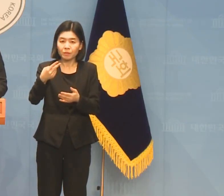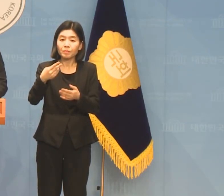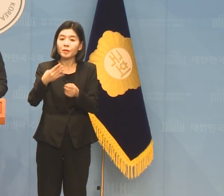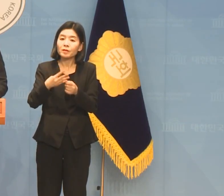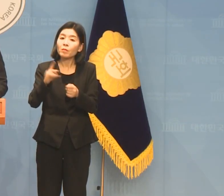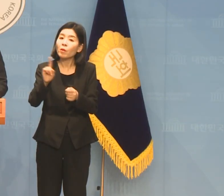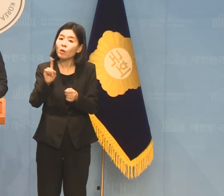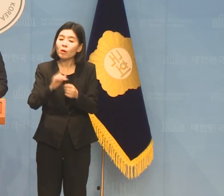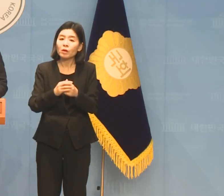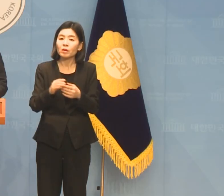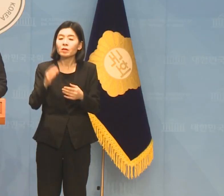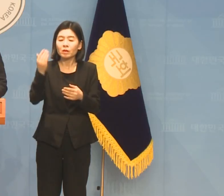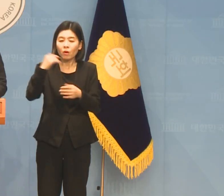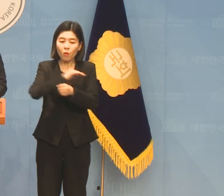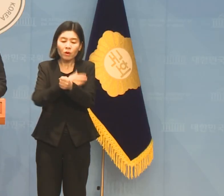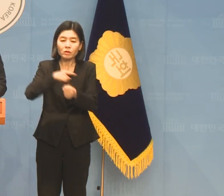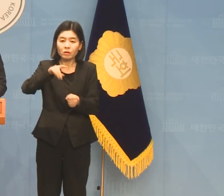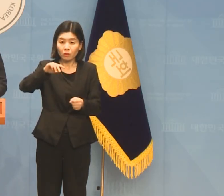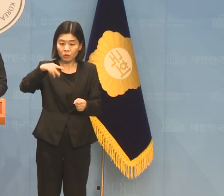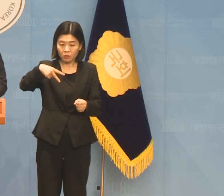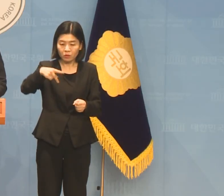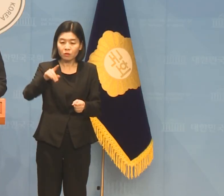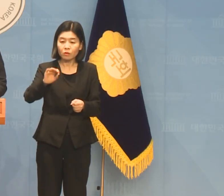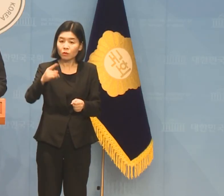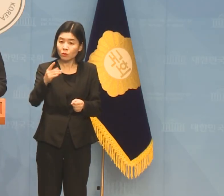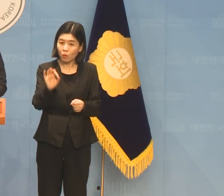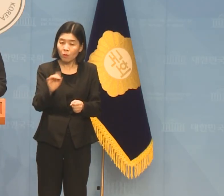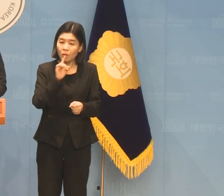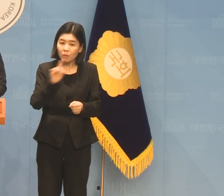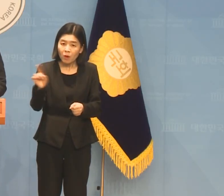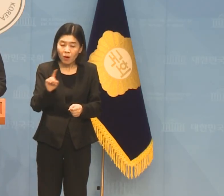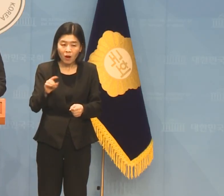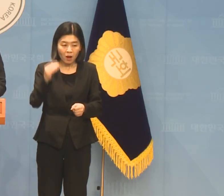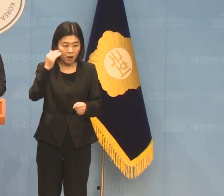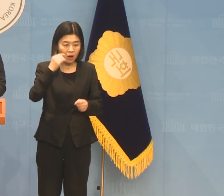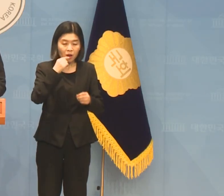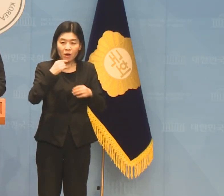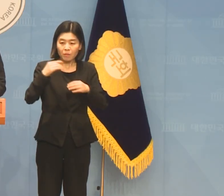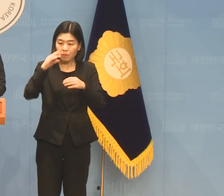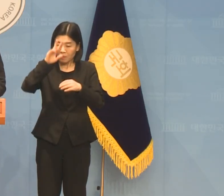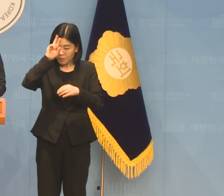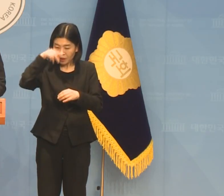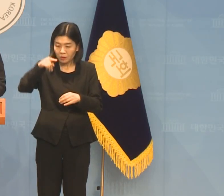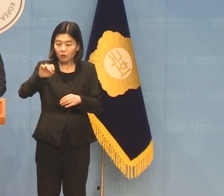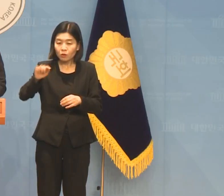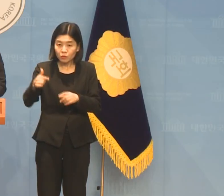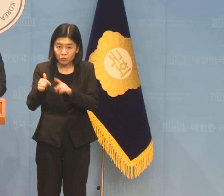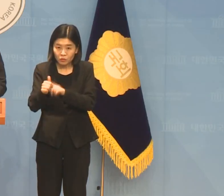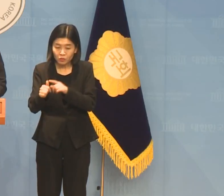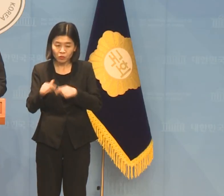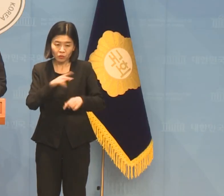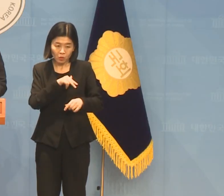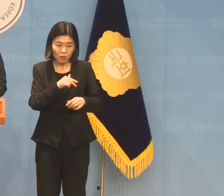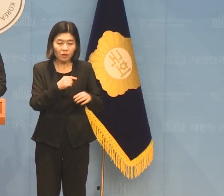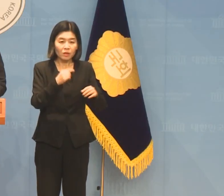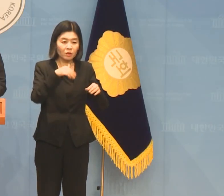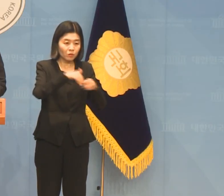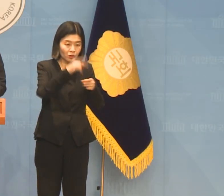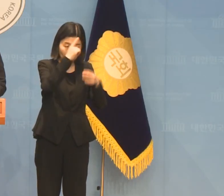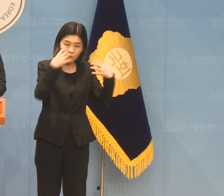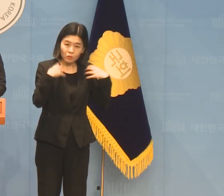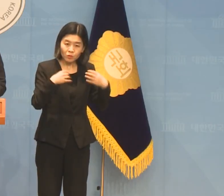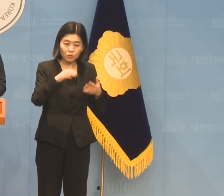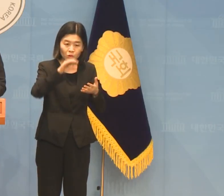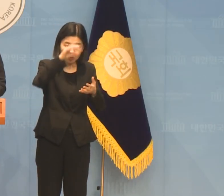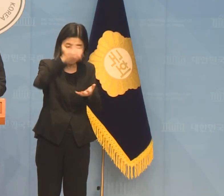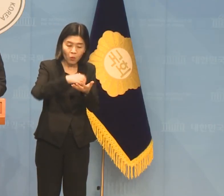4월 21일 자당의 비상대책위원회에서 우리 당 박정훈 의원이 문재인 정권의 통계 조작 범죄를 지적하며 이 후보의